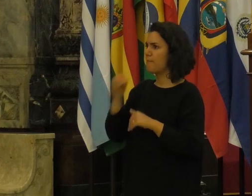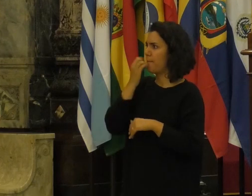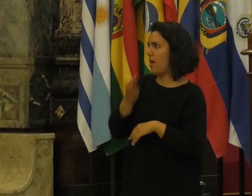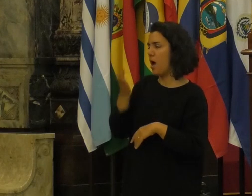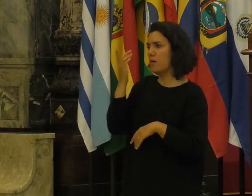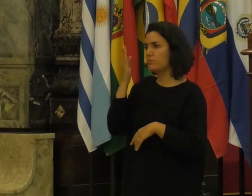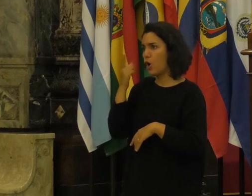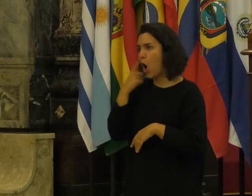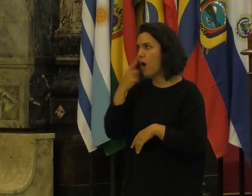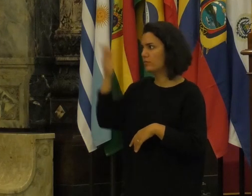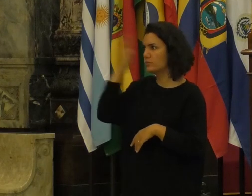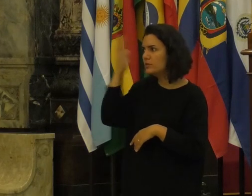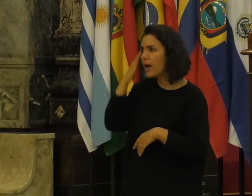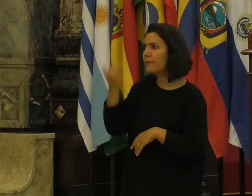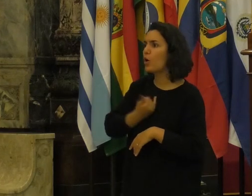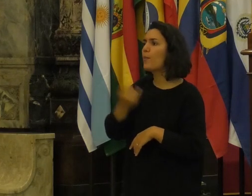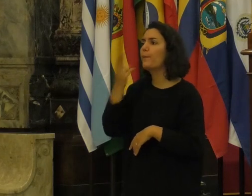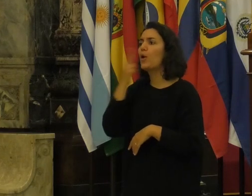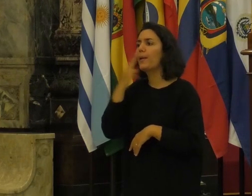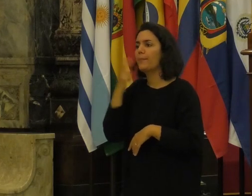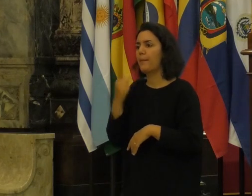los problemas de la producción científica.